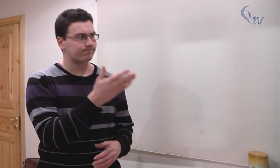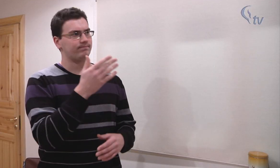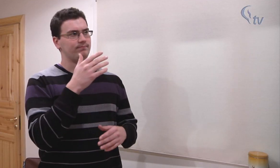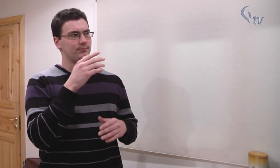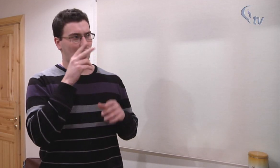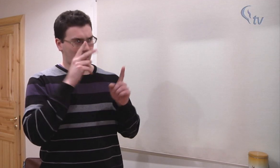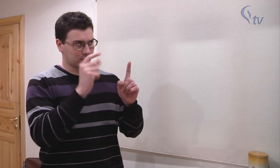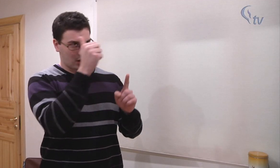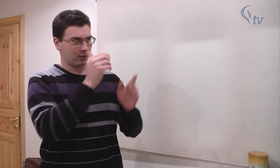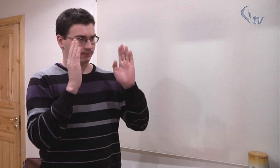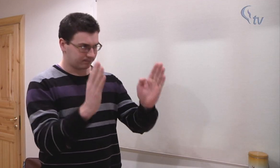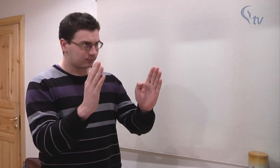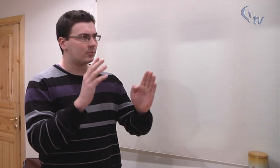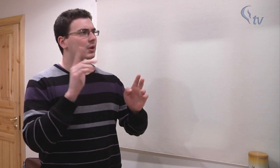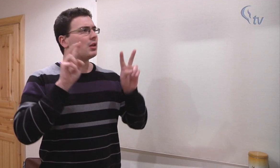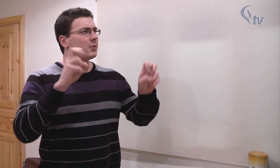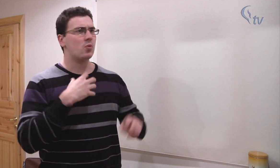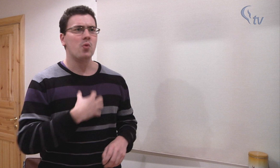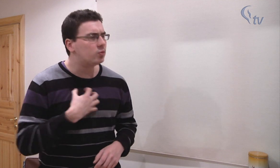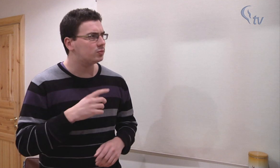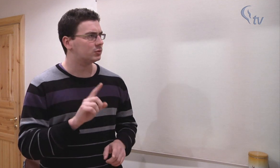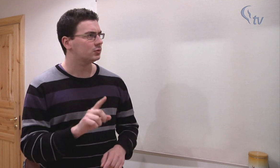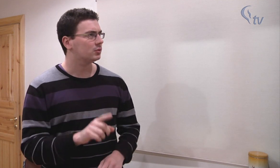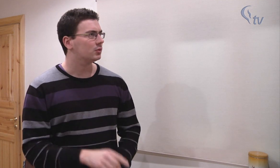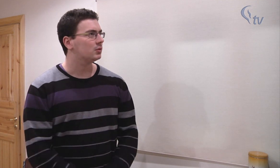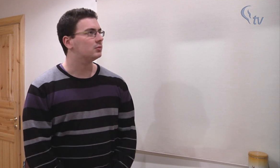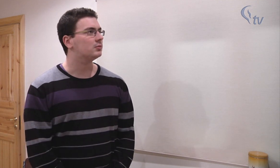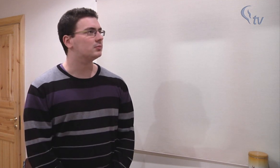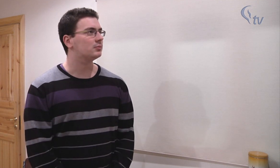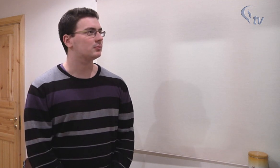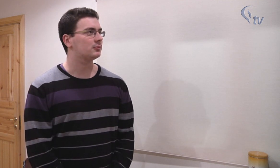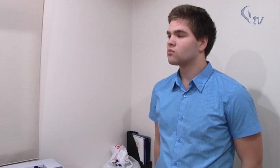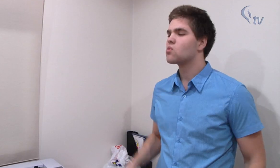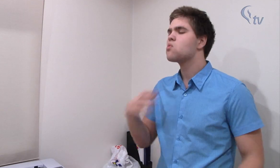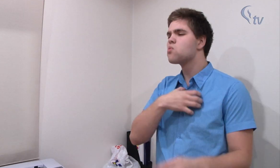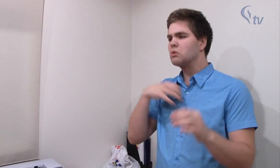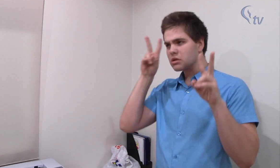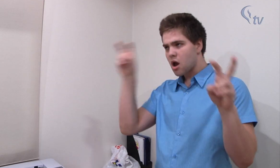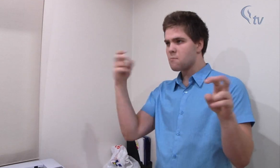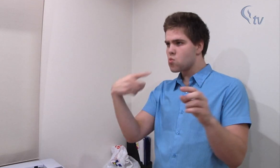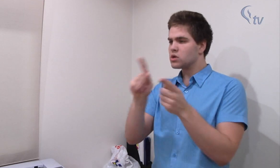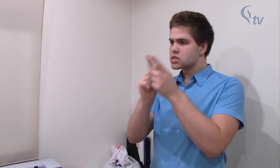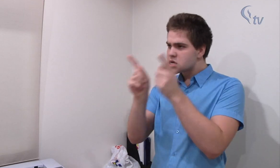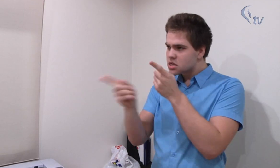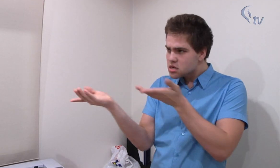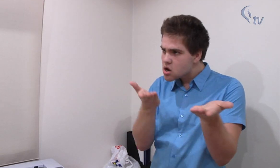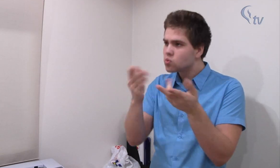Kui vaadata aastat 2011, missugused teemad olid olulised? No olulised olid